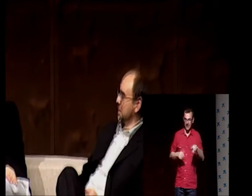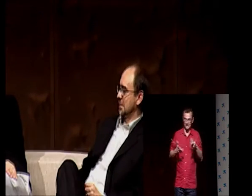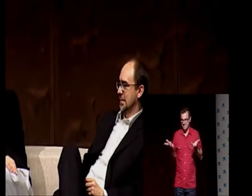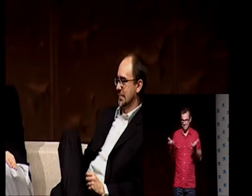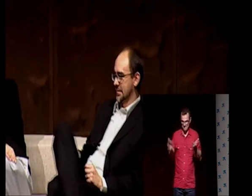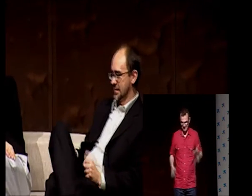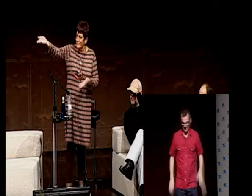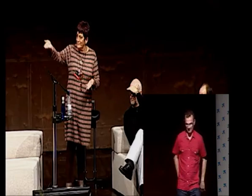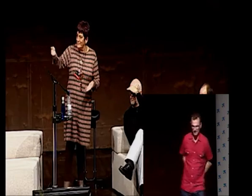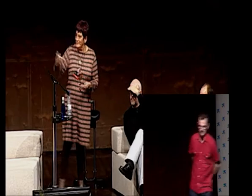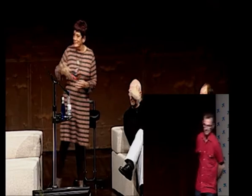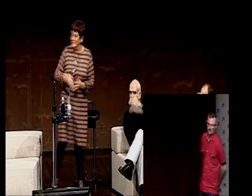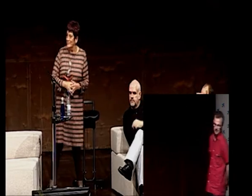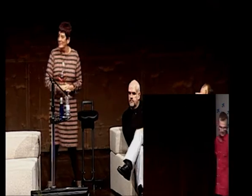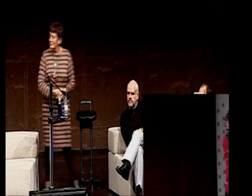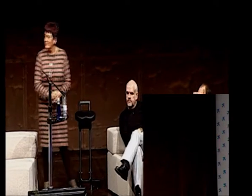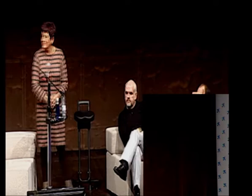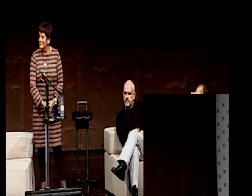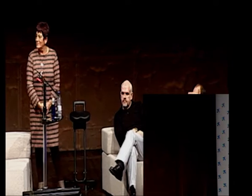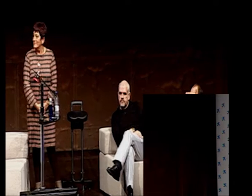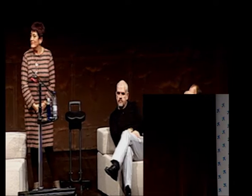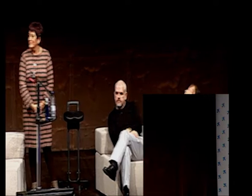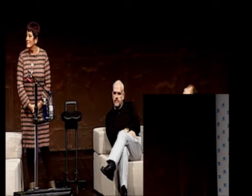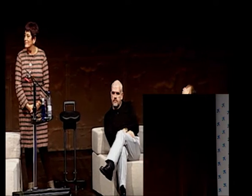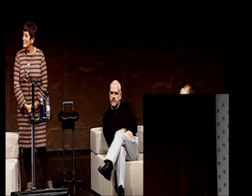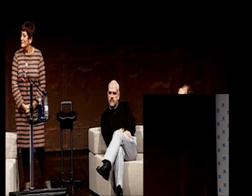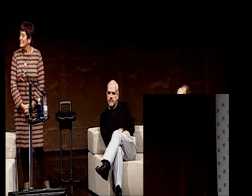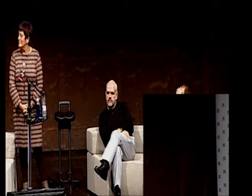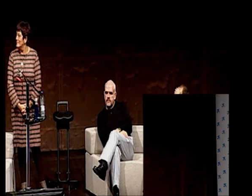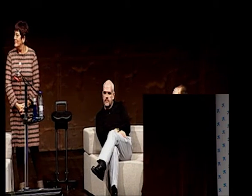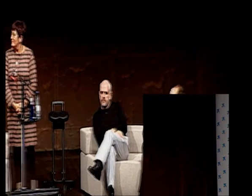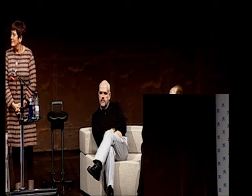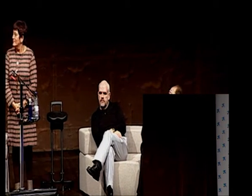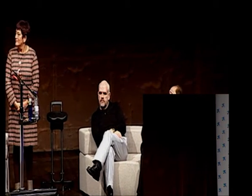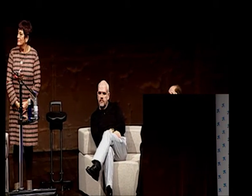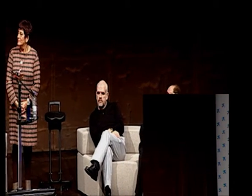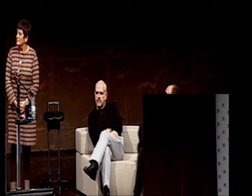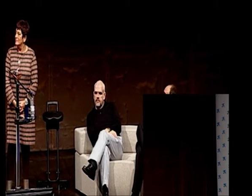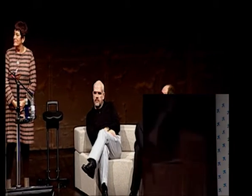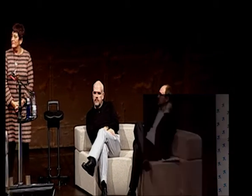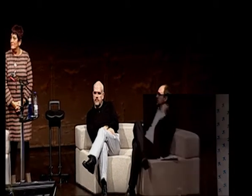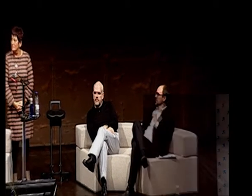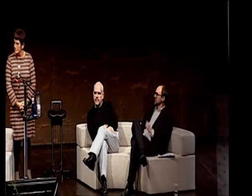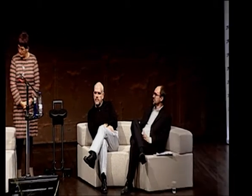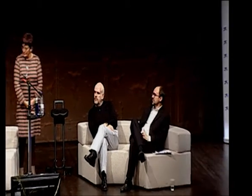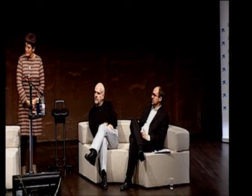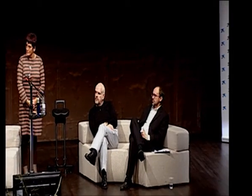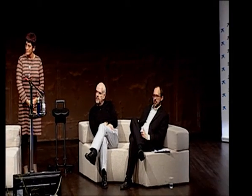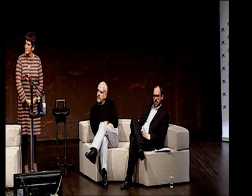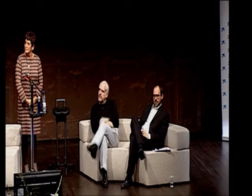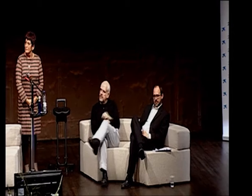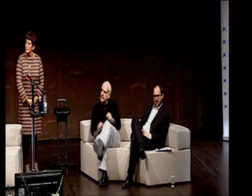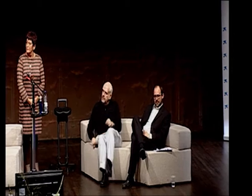de o sea existe cierta polémica entre la visión de Los profesionales sordos y Los profesionales oyentes de lo que allí